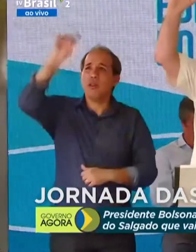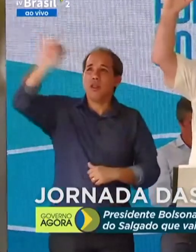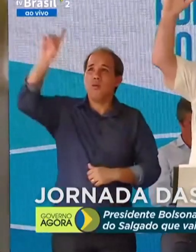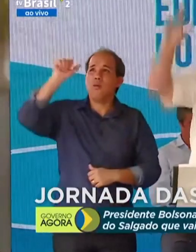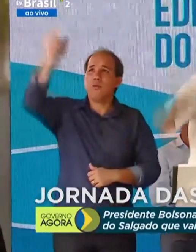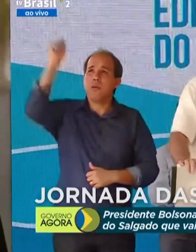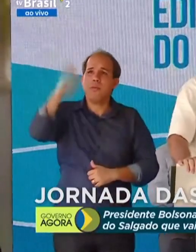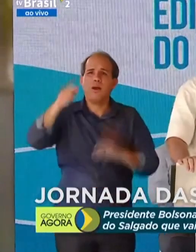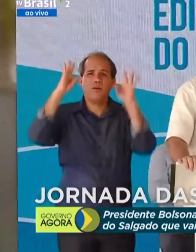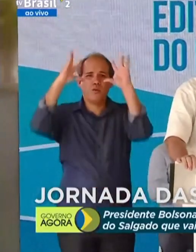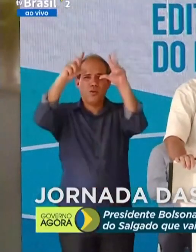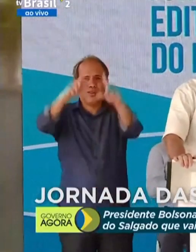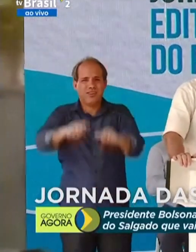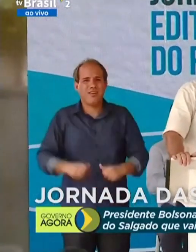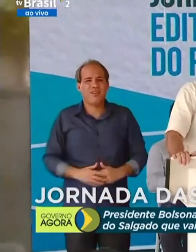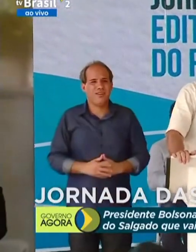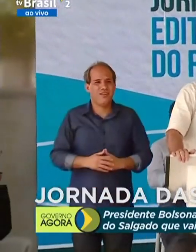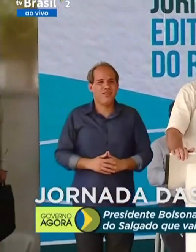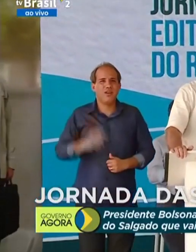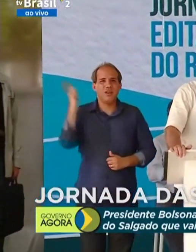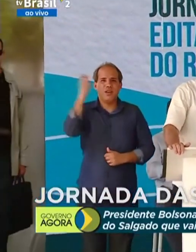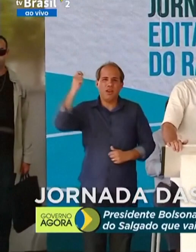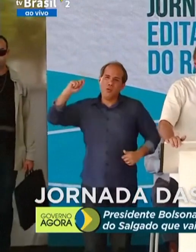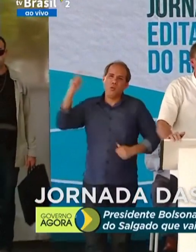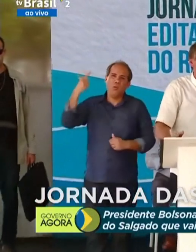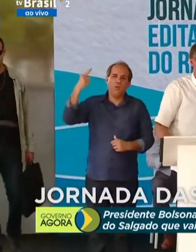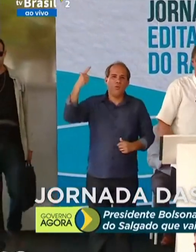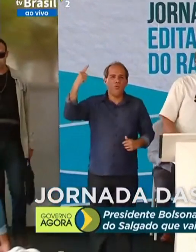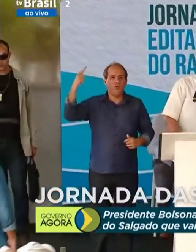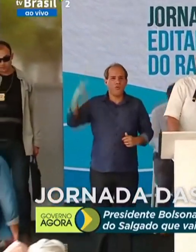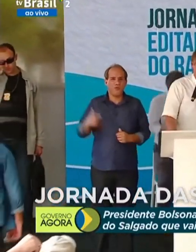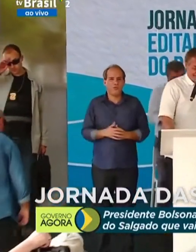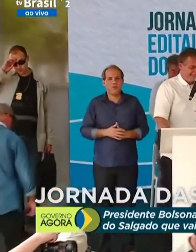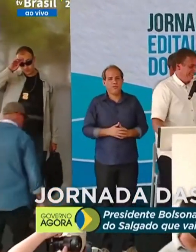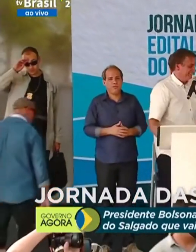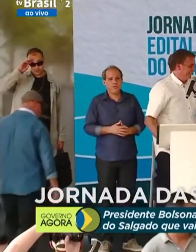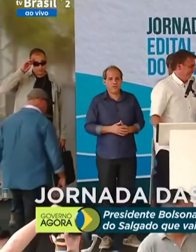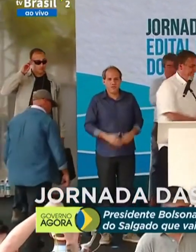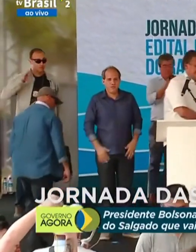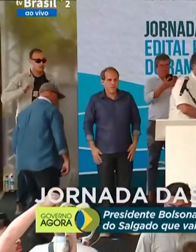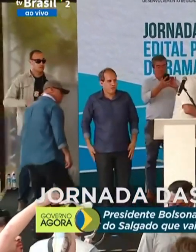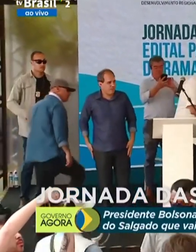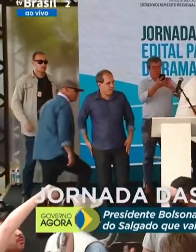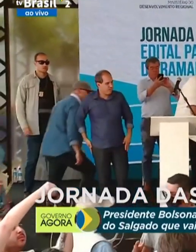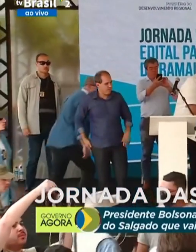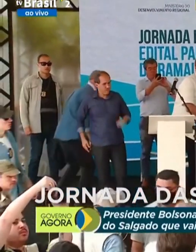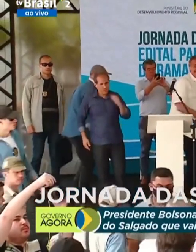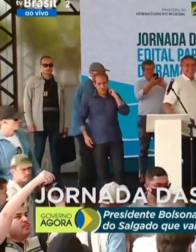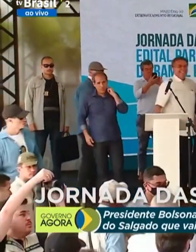propos mensongers, une désinformation médicale publiée aussi par Facebook et Instagram qui ont supprimé la vidéo hier.